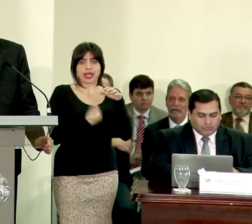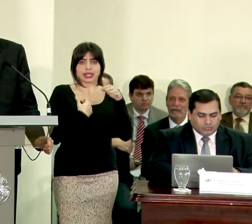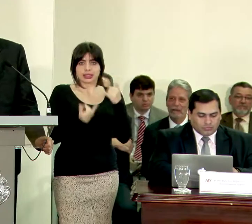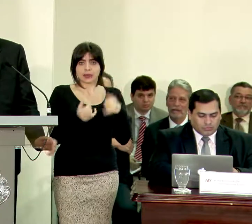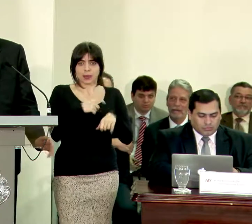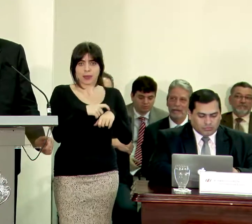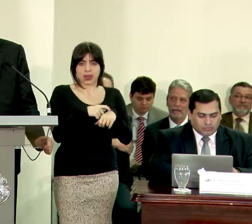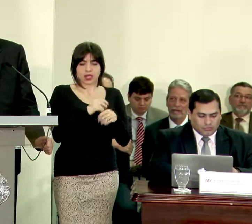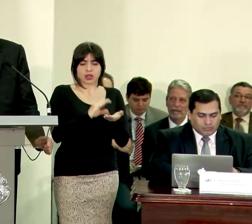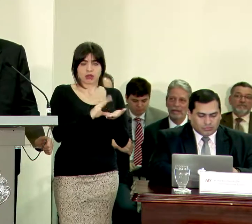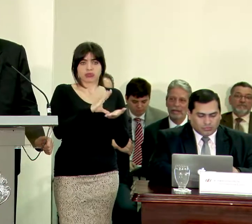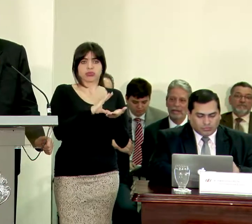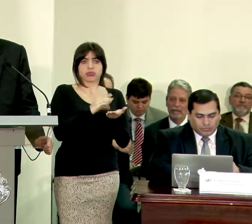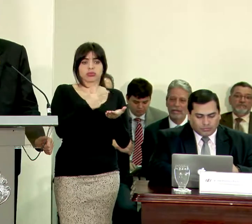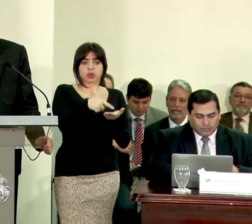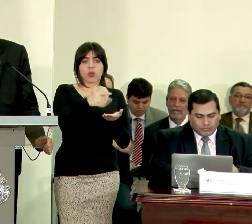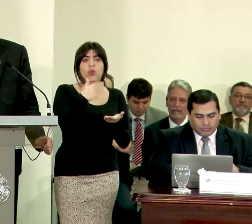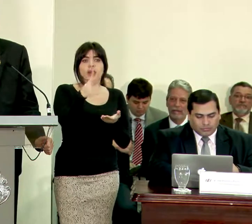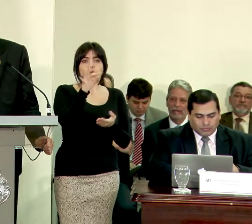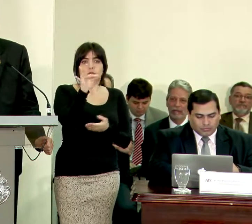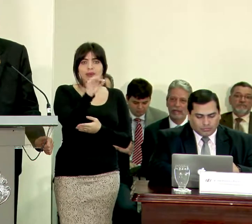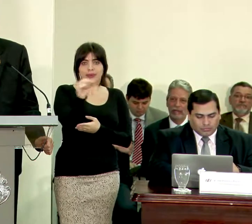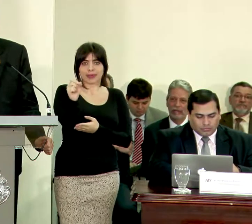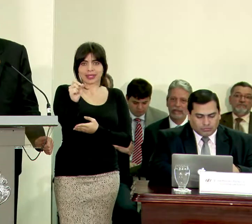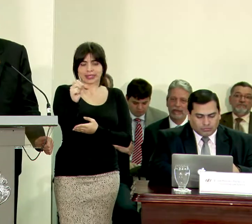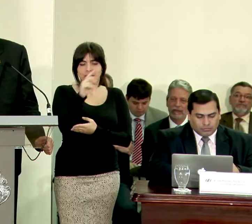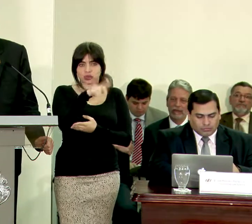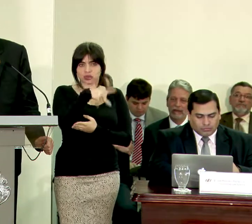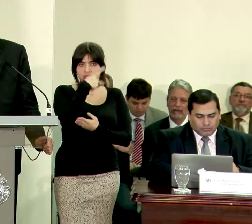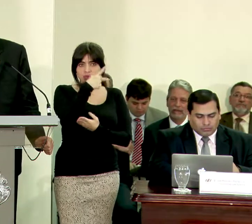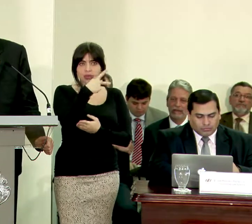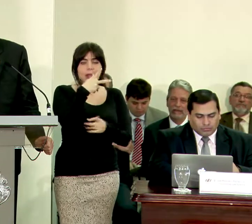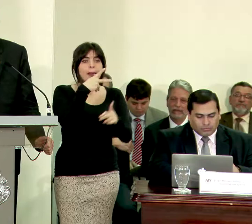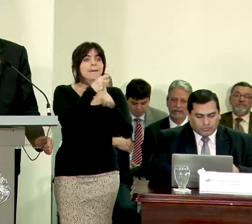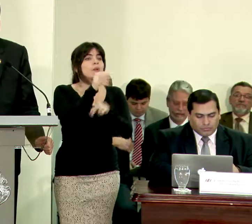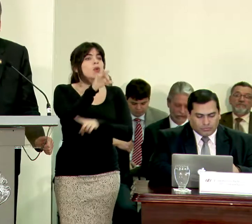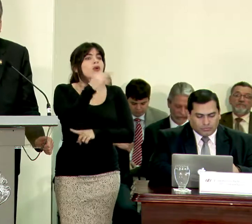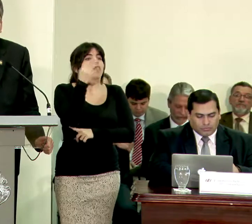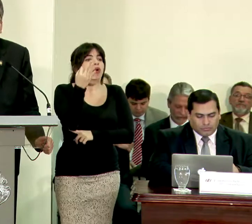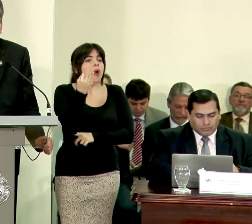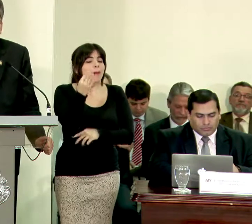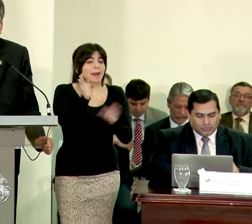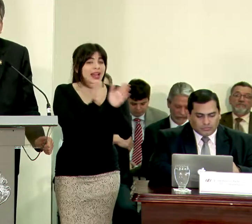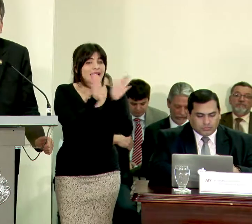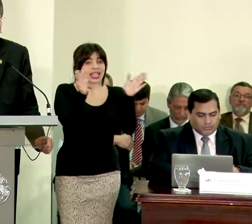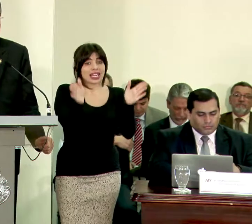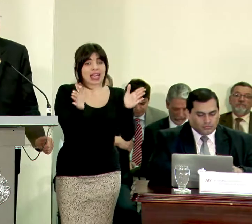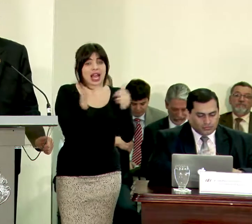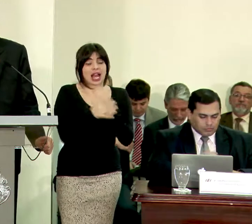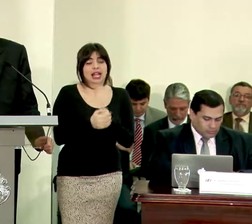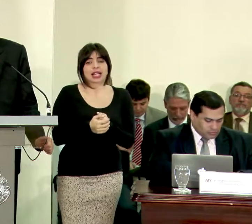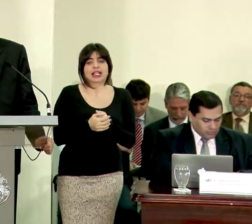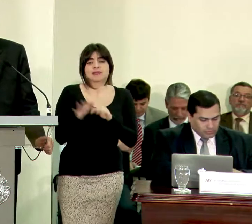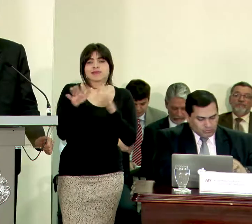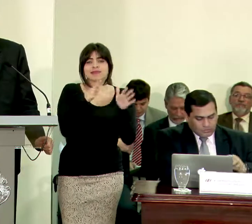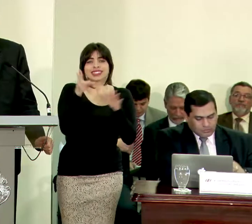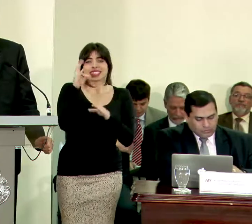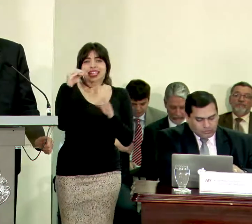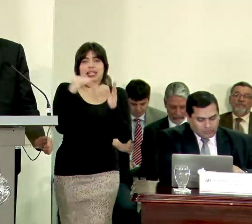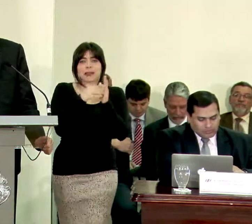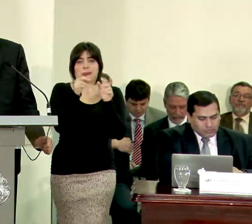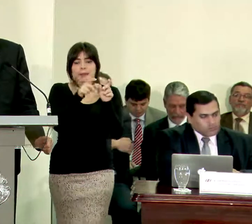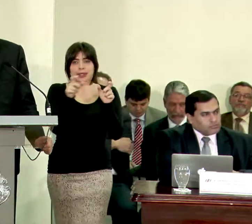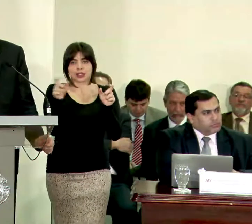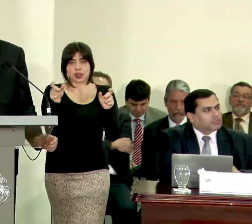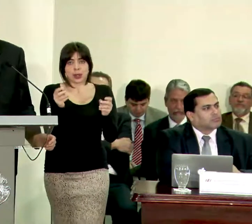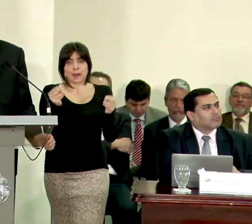momento en los próximos 9 meses y impactar de manera general unos 70 mil